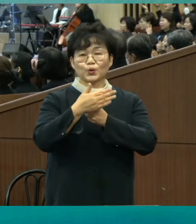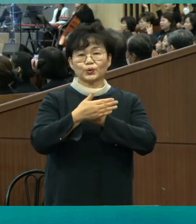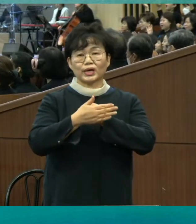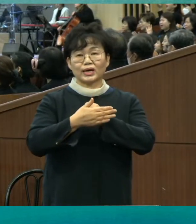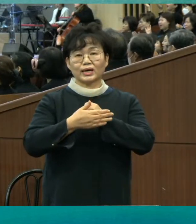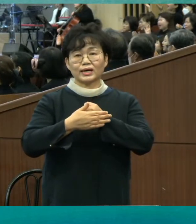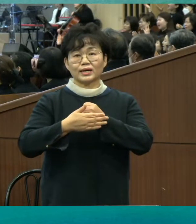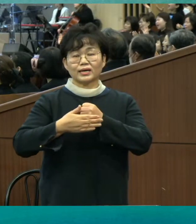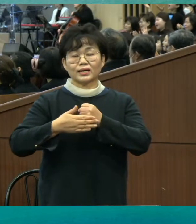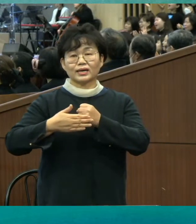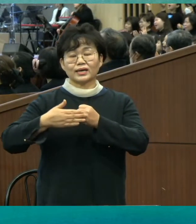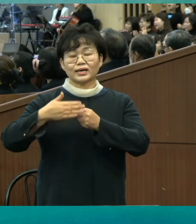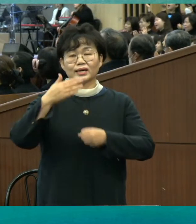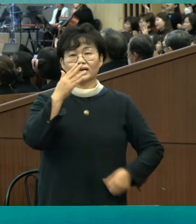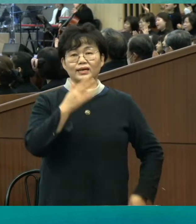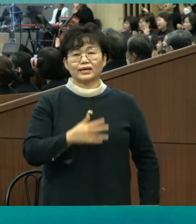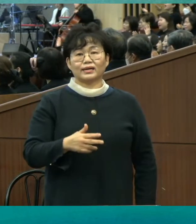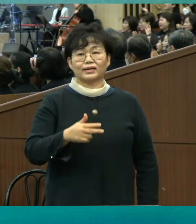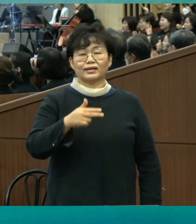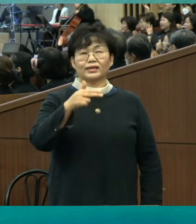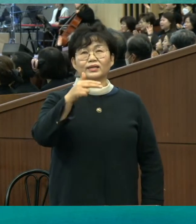은혜로다